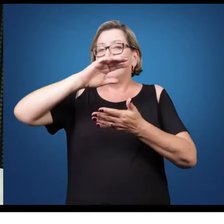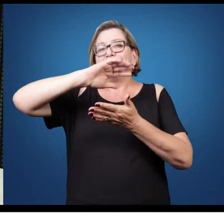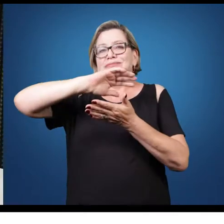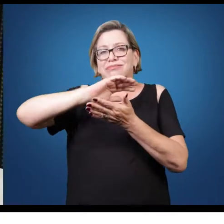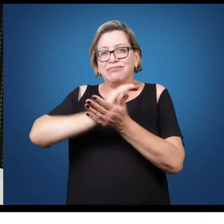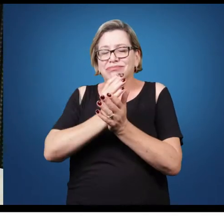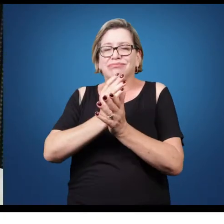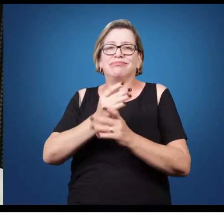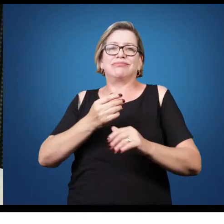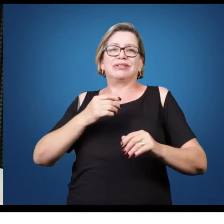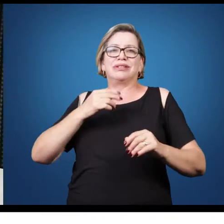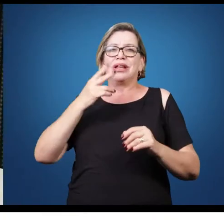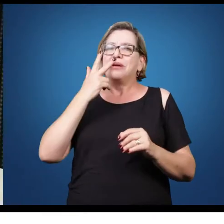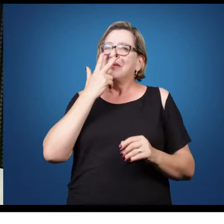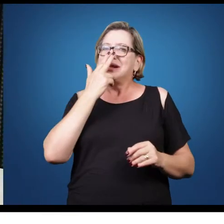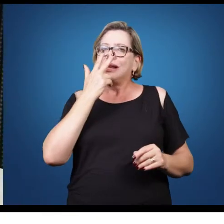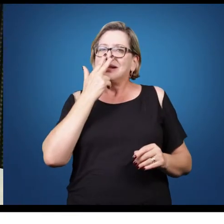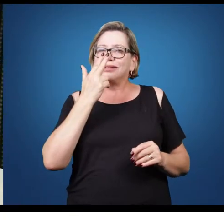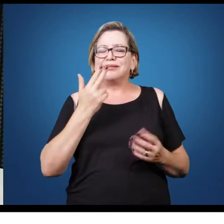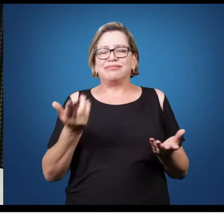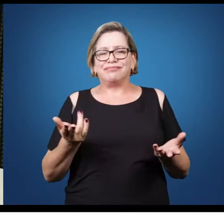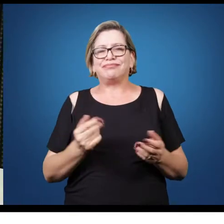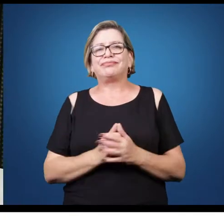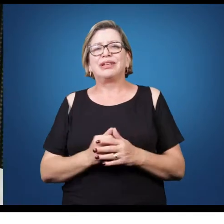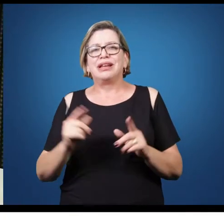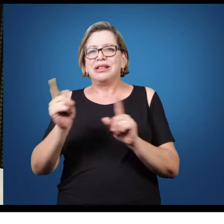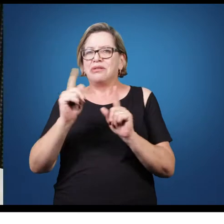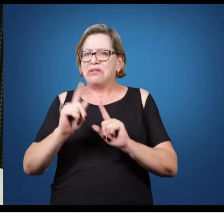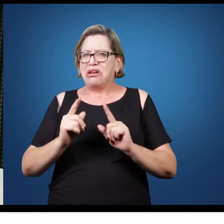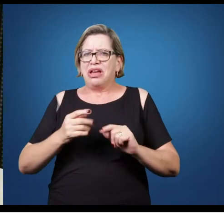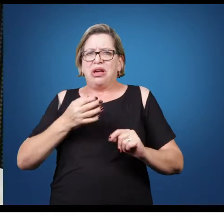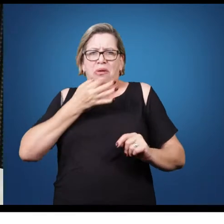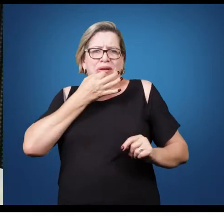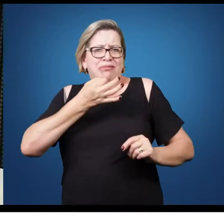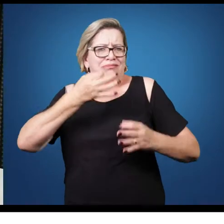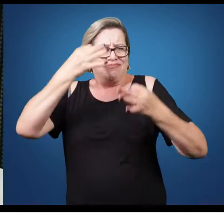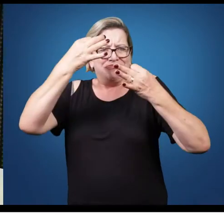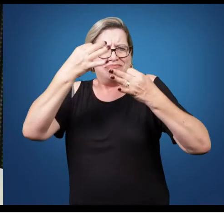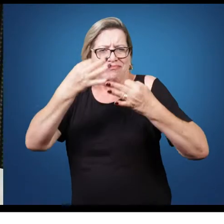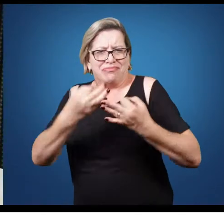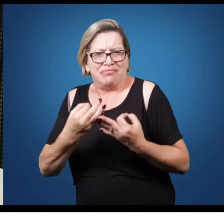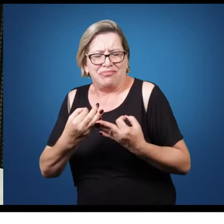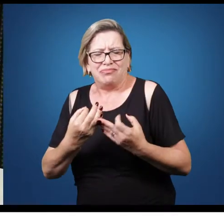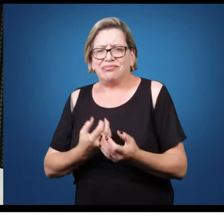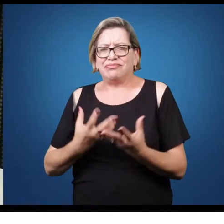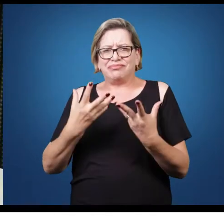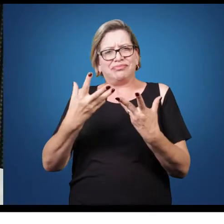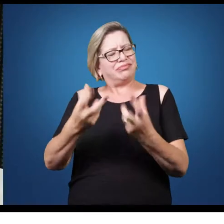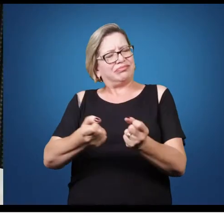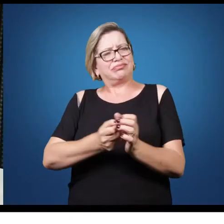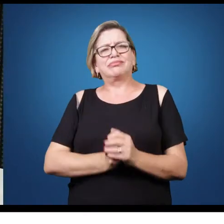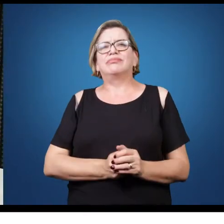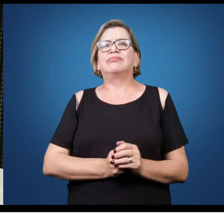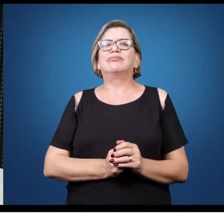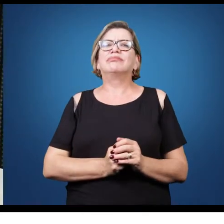argumento hegemônico de iluminação não é um argumento sério que a gente válida na academia